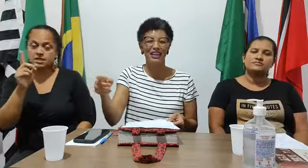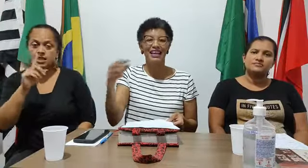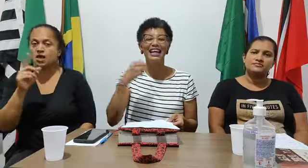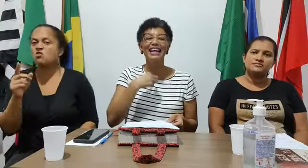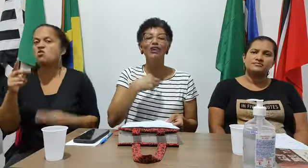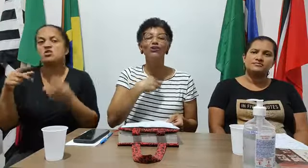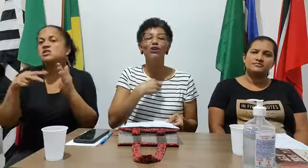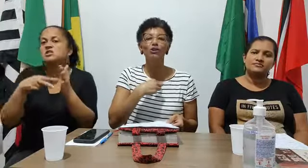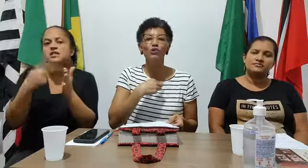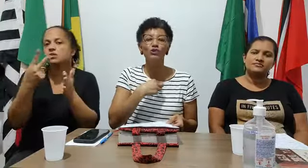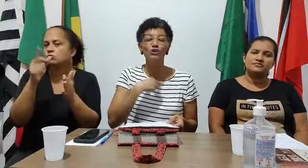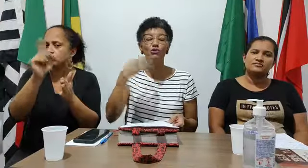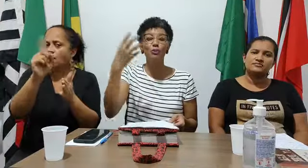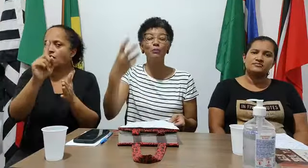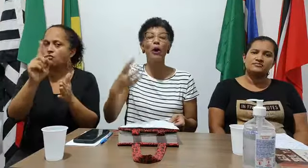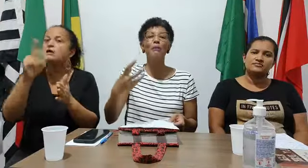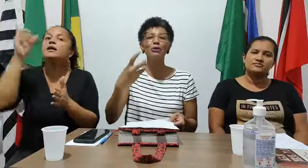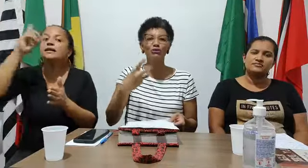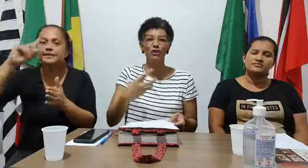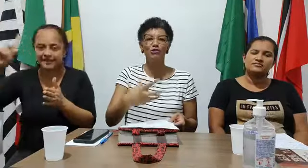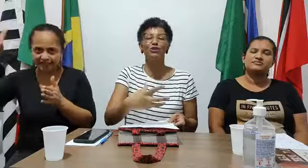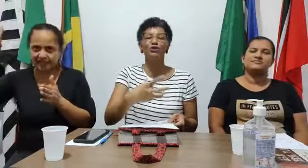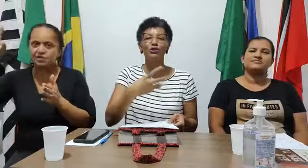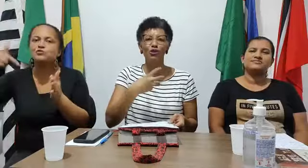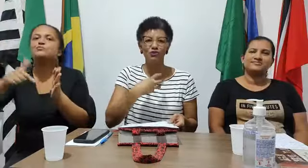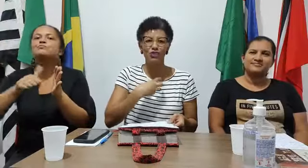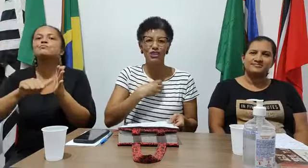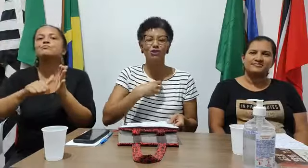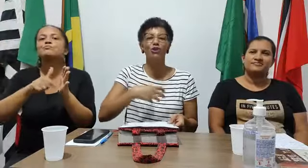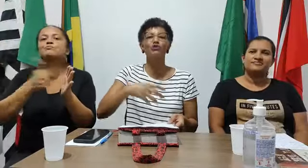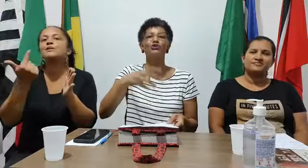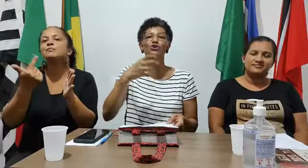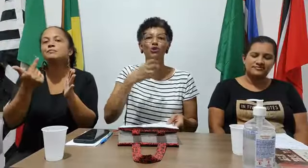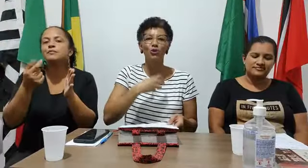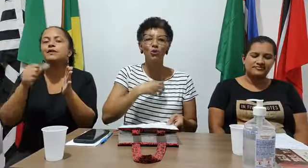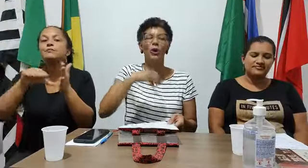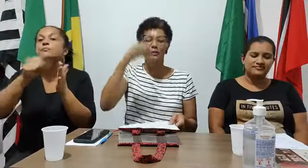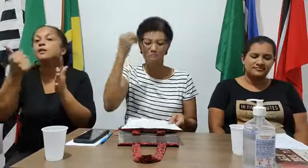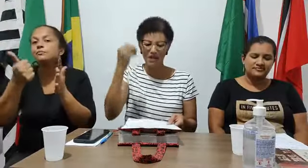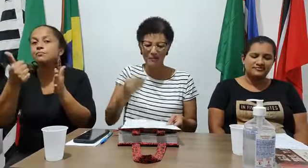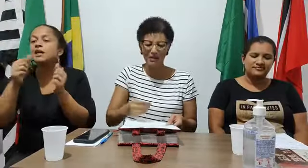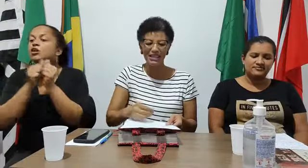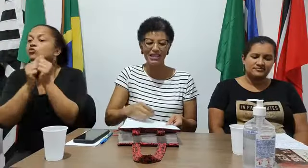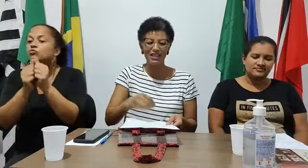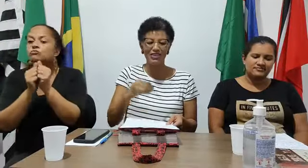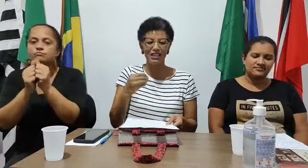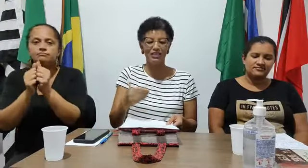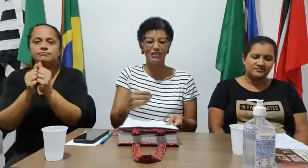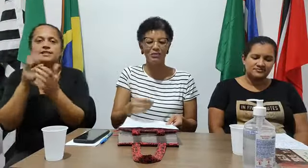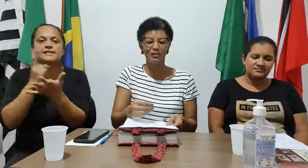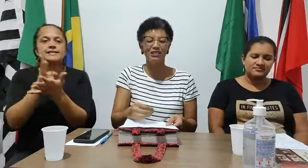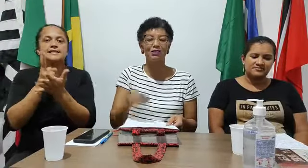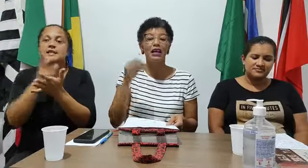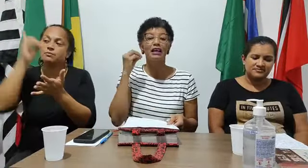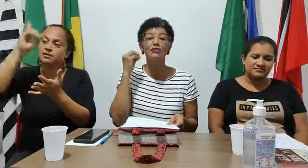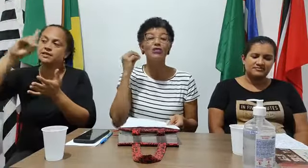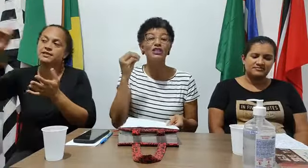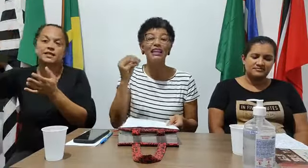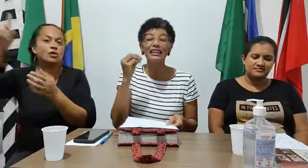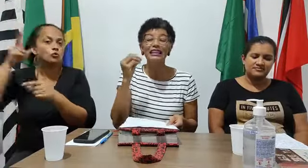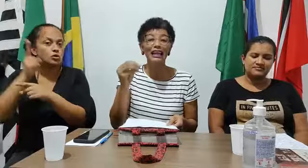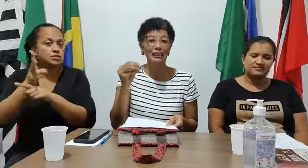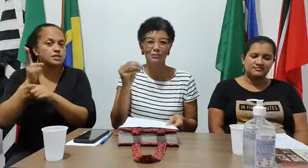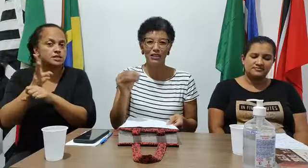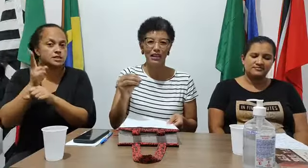inferior. Ele é o nosso auxílio. Se o próprio Deus é o nosso auxílio, é o nosso socorro, bem presente na hora da tribulação, que